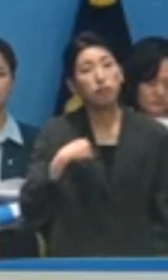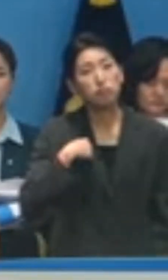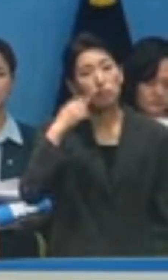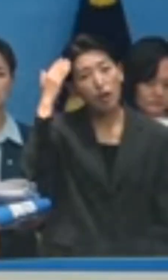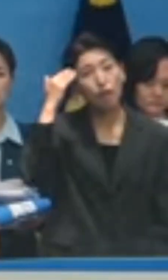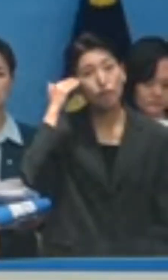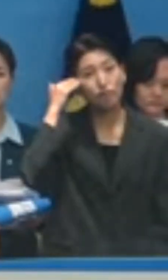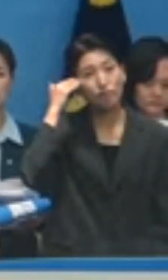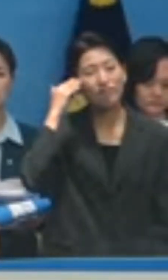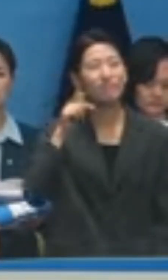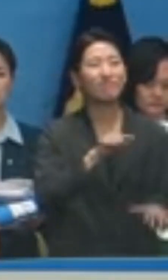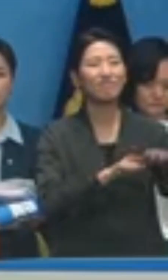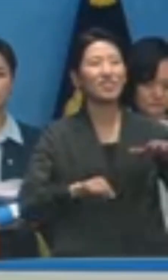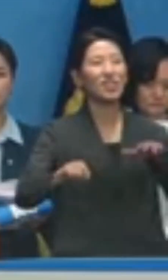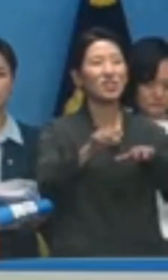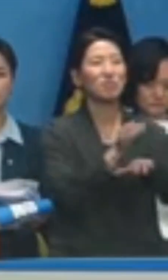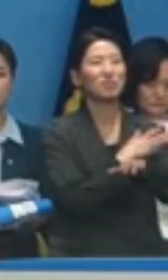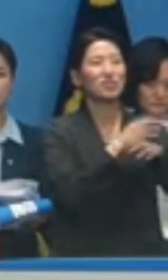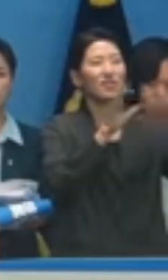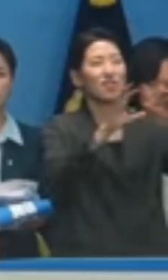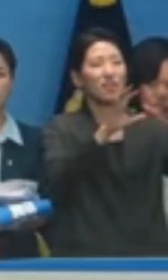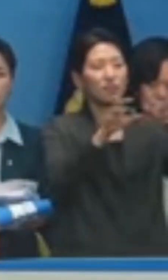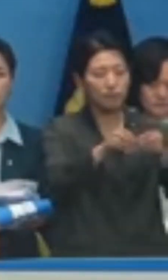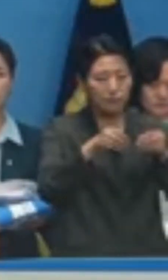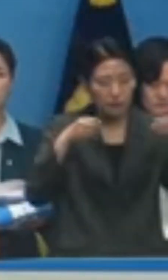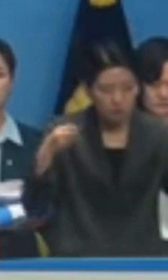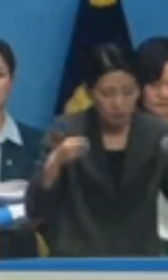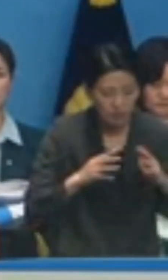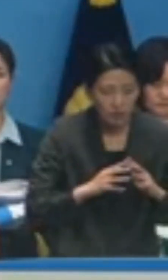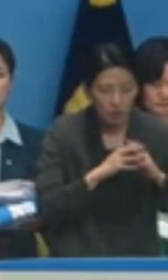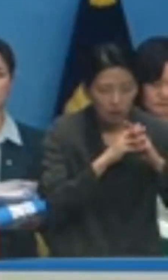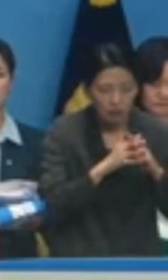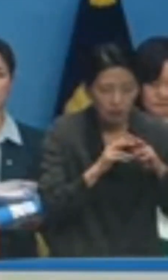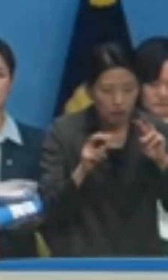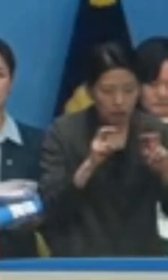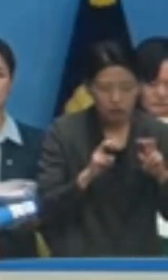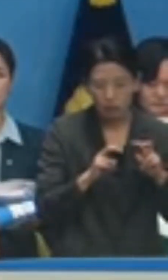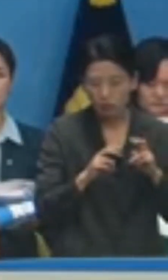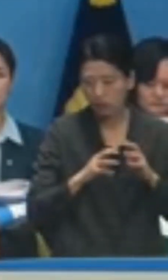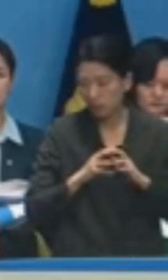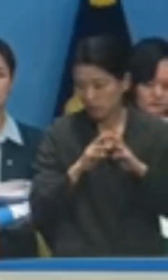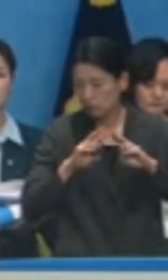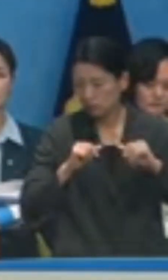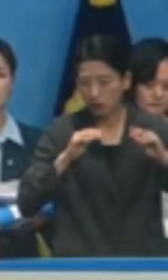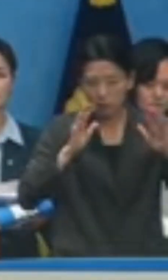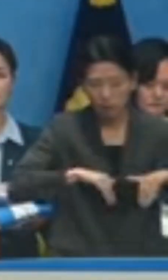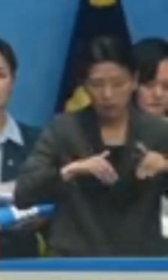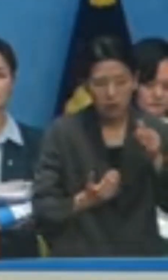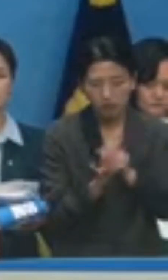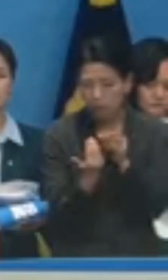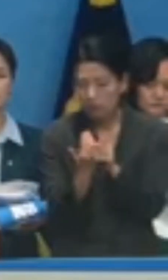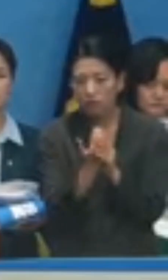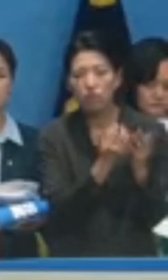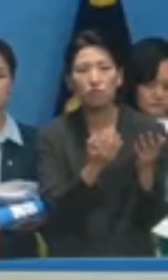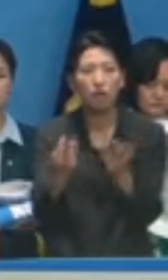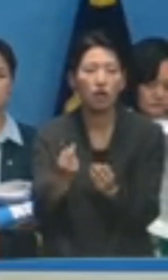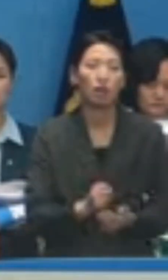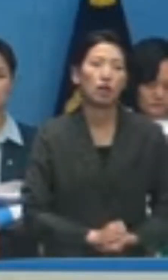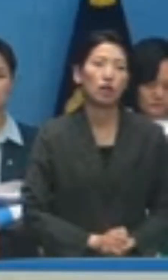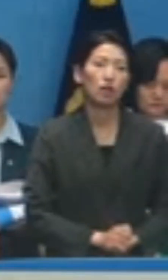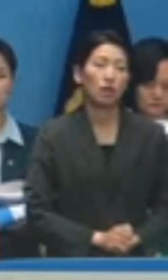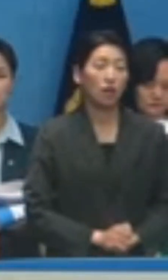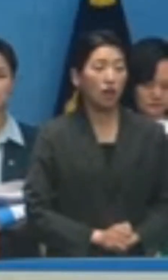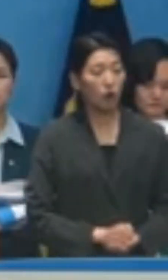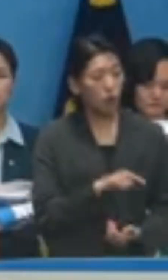재난사고가 끊이지 않고 있습니다. 건설 현장 노동자들과 인구 시민들은 생활과 안전에 대한 위협을 받으며